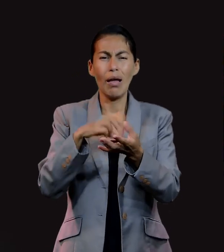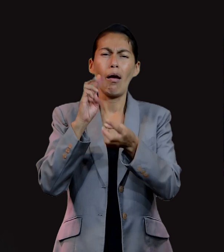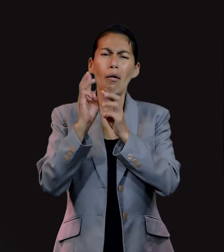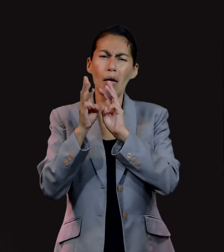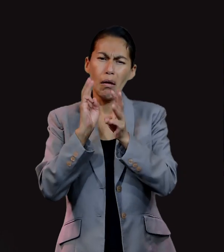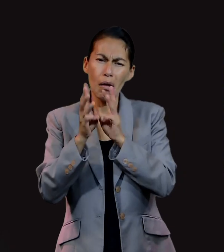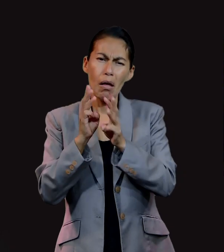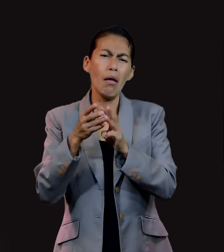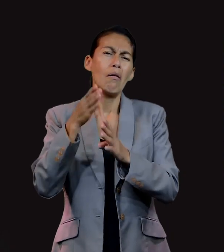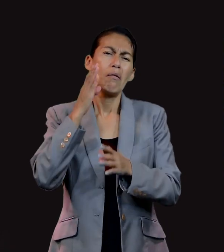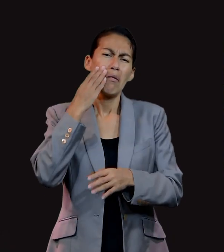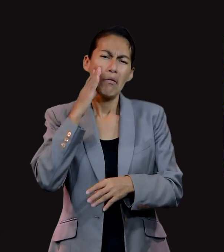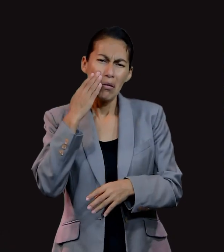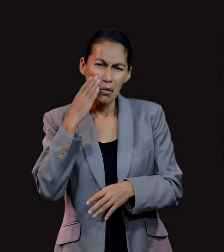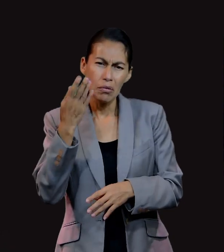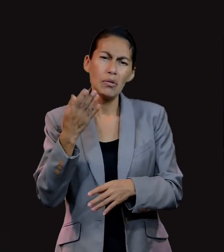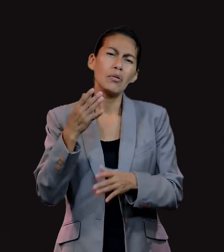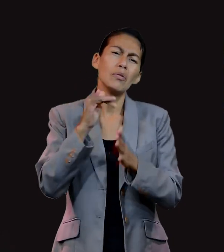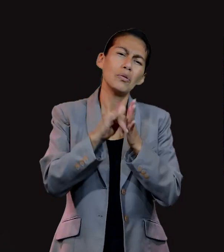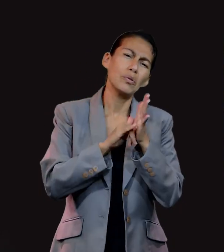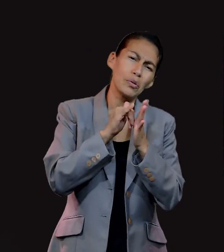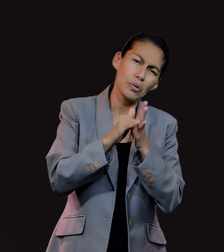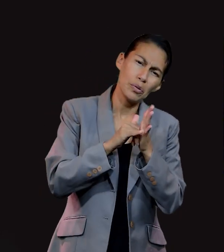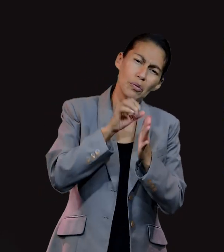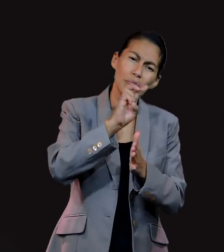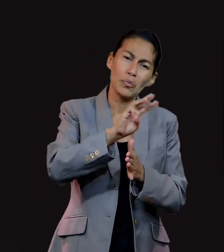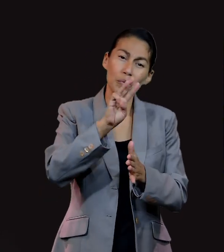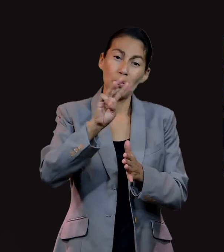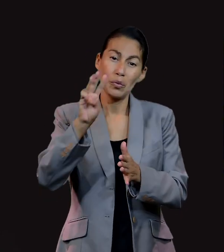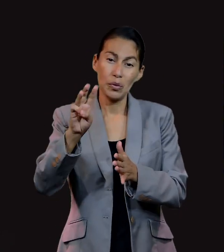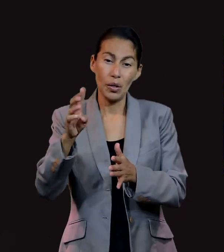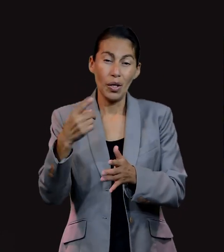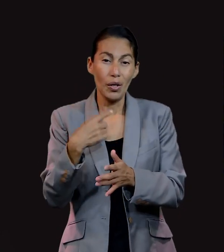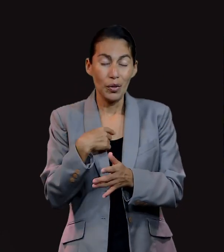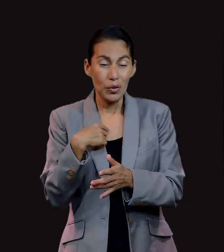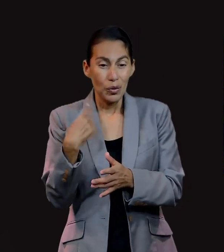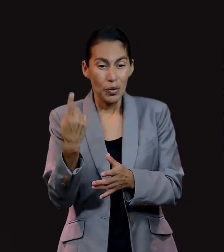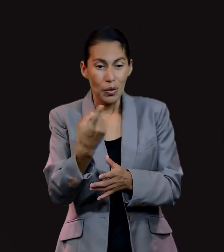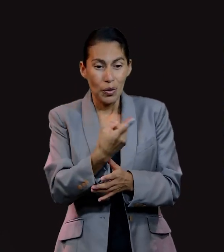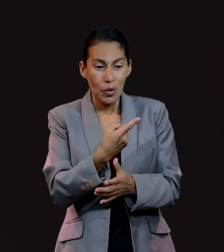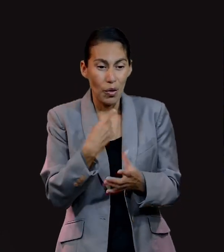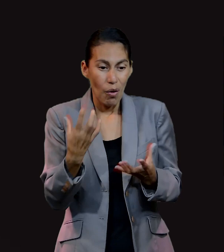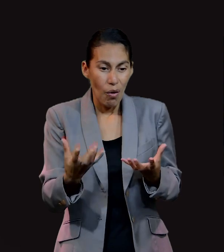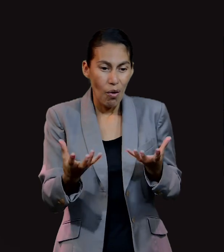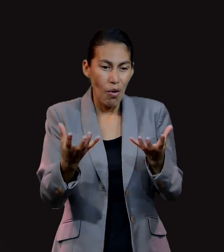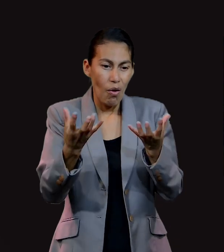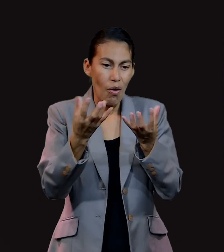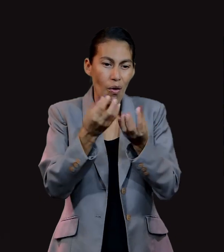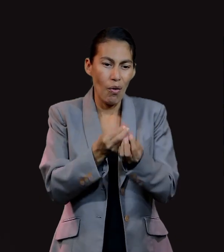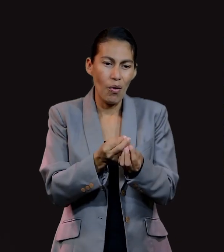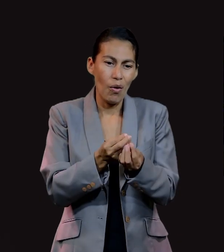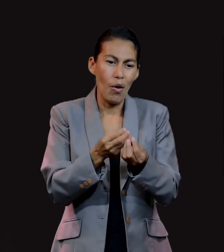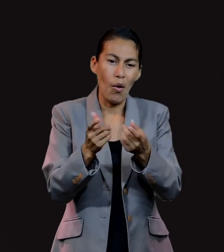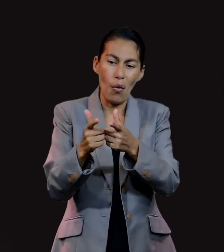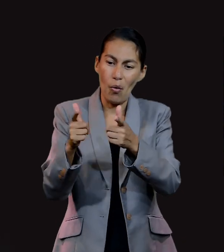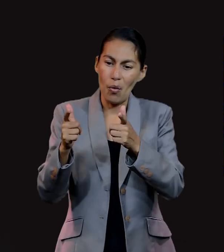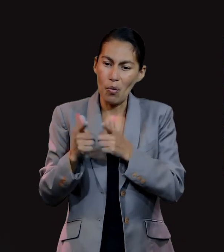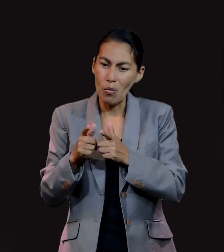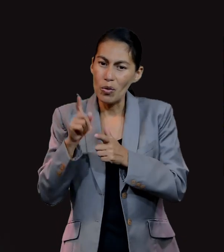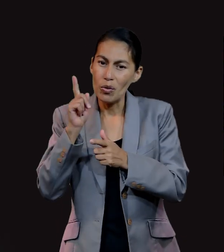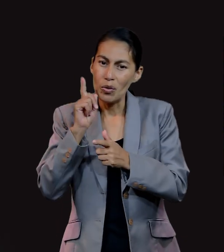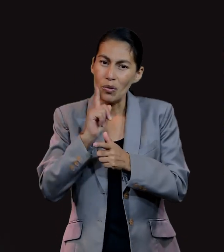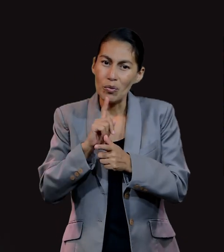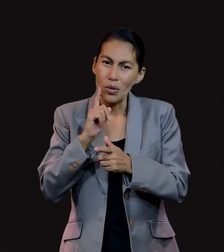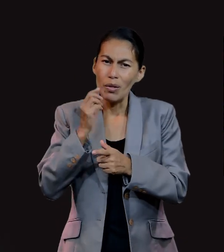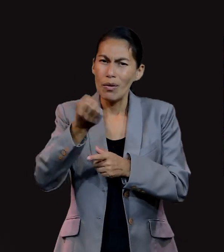los medios que pasan en pantalla a las redes sociales que tenemos para poder nosotros juntar todos